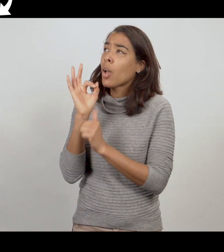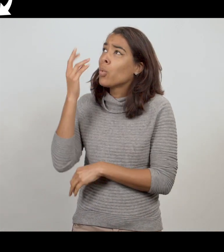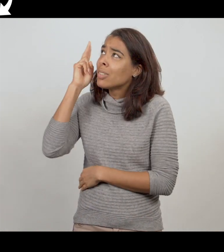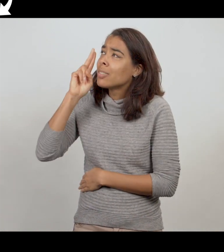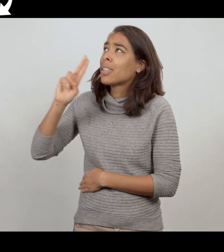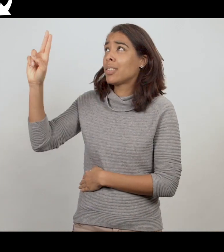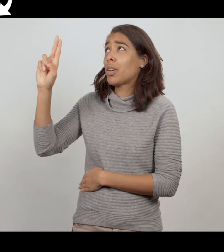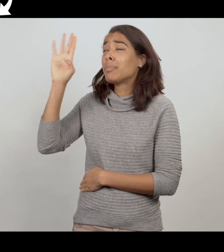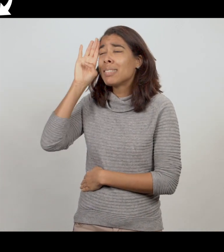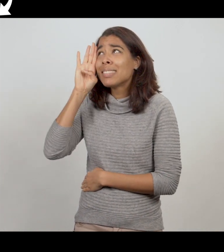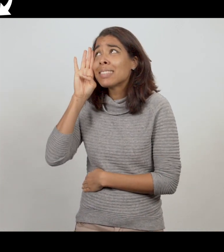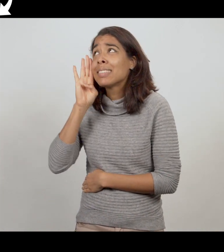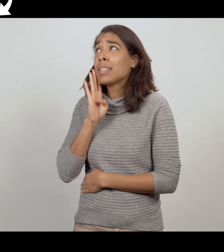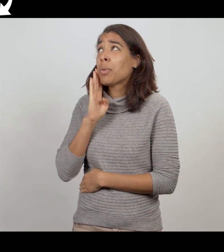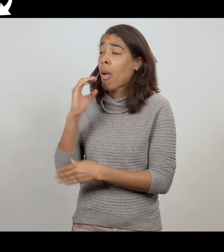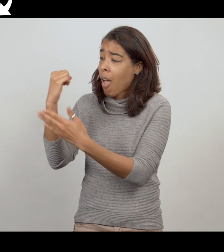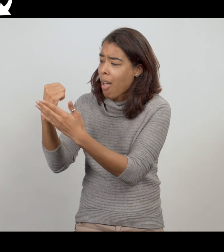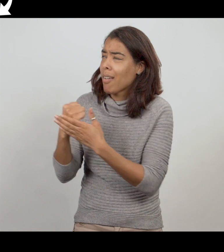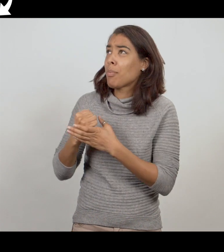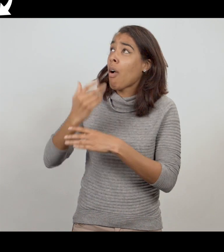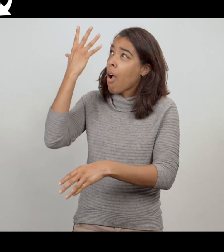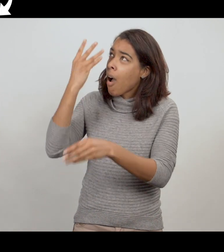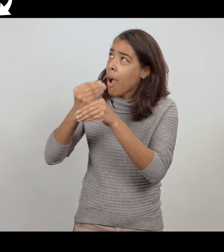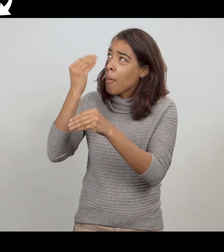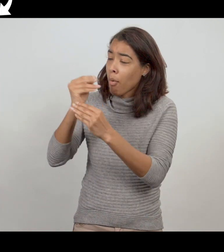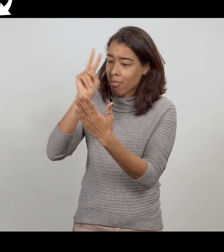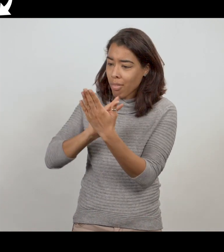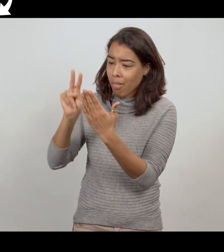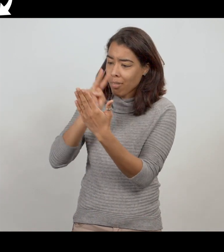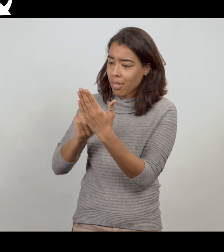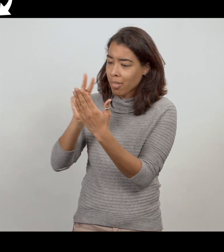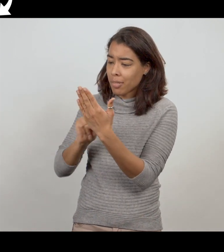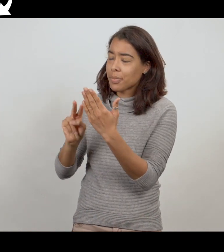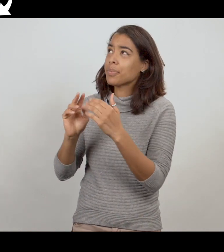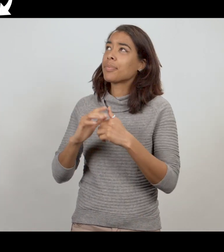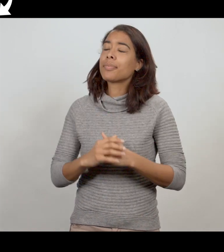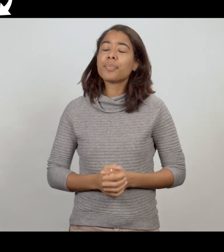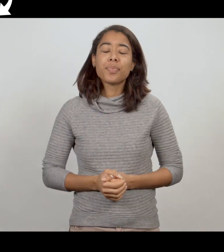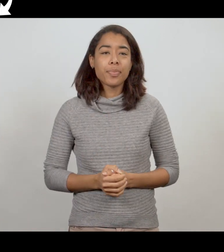« Seigneur, je t'en supplie, aide-moi à apprendre à lire. »